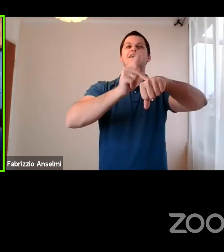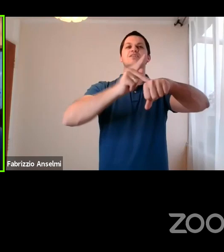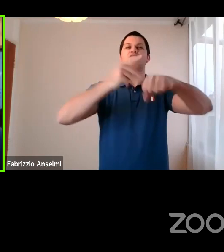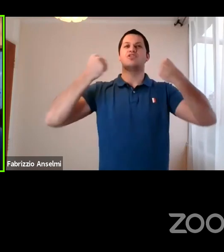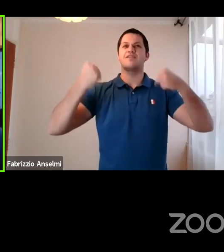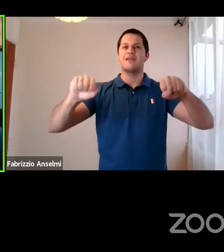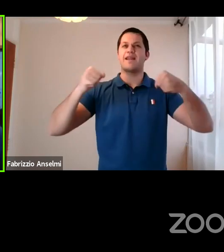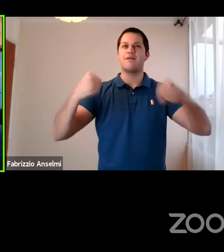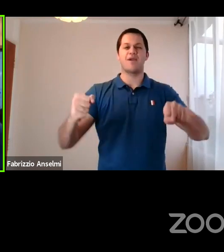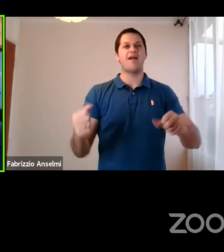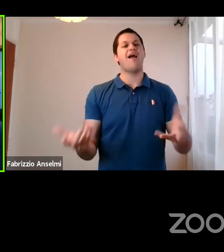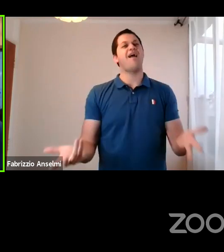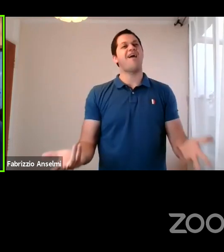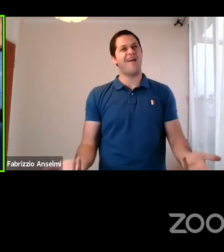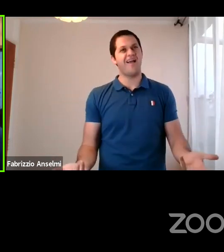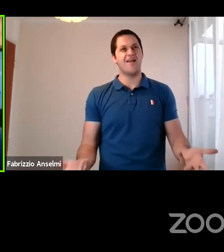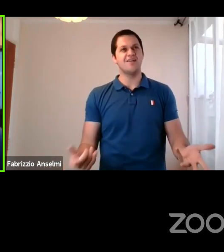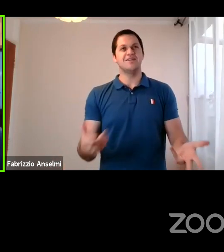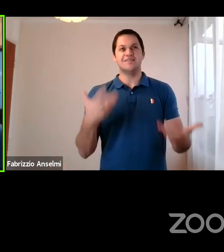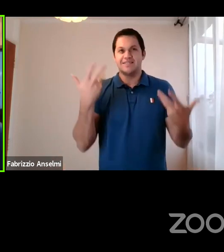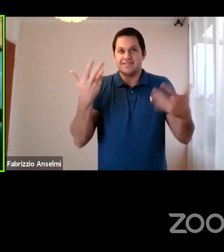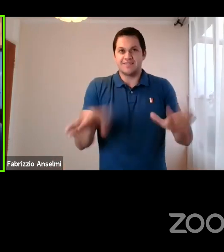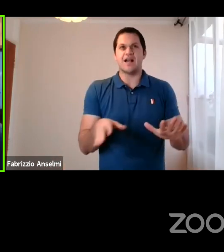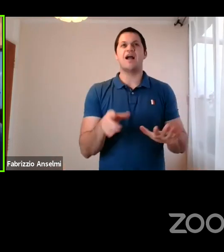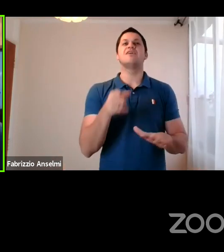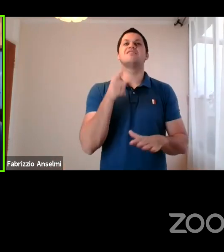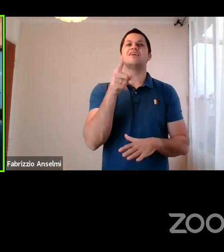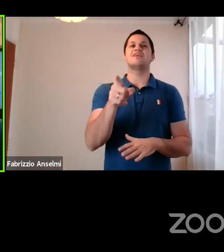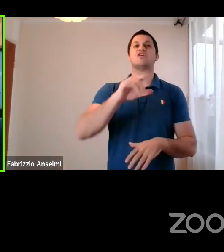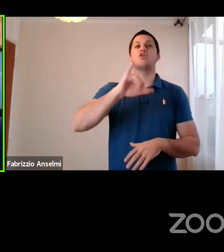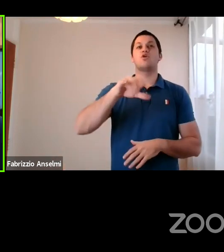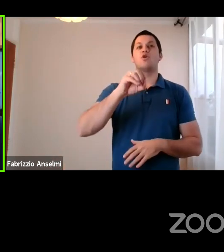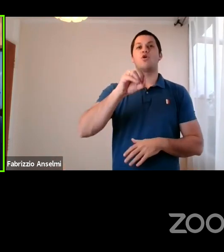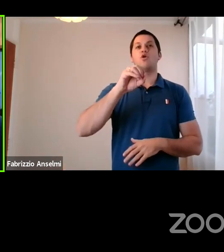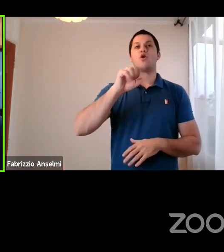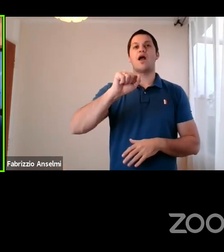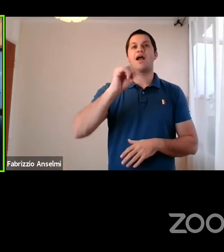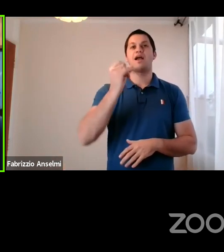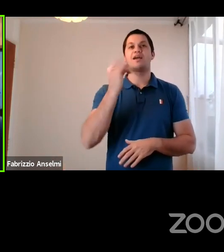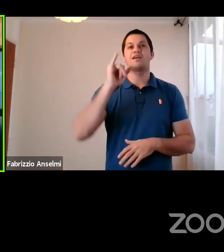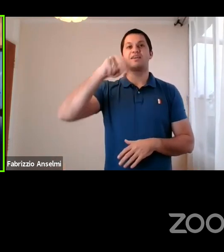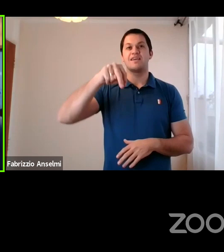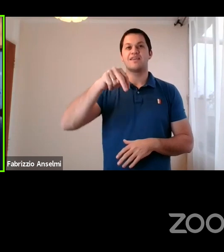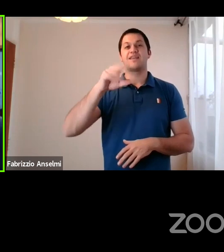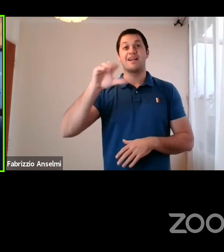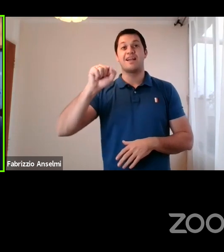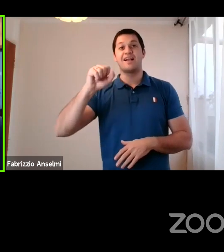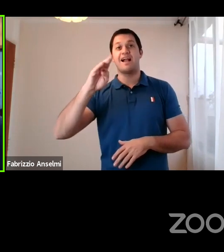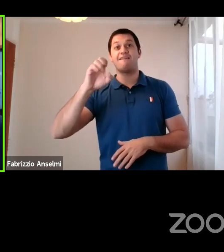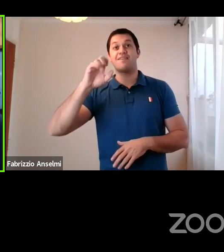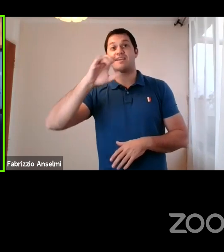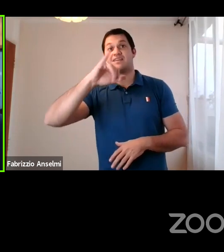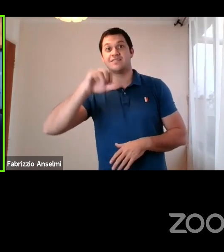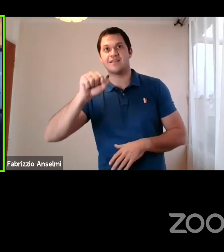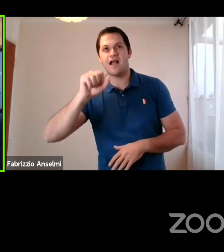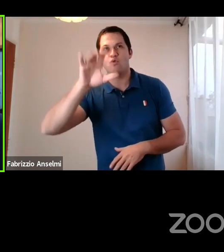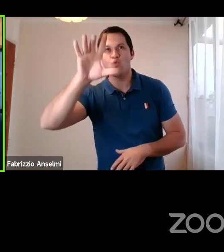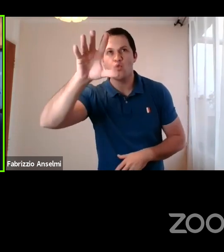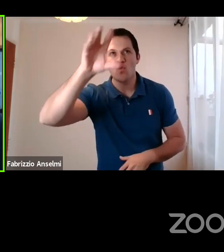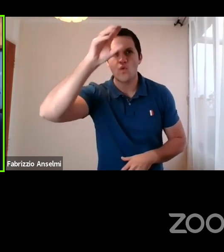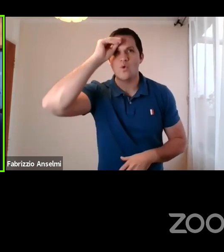nos podrían explicar cómo fue que Joaquín Cabezas, después, al volver a Chile, impulsó esta técnica llamada